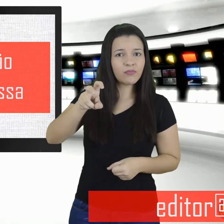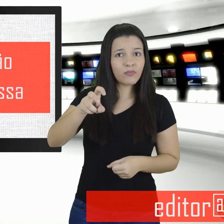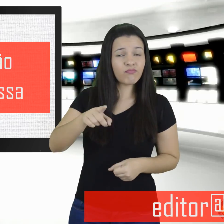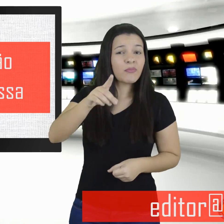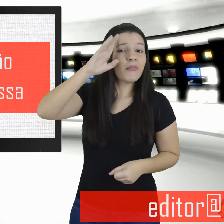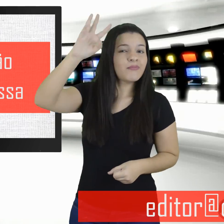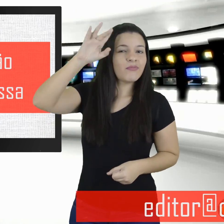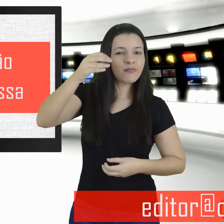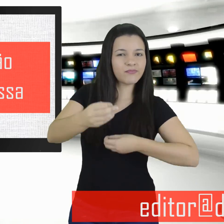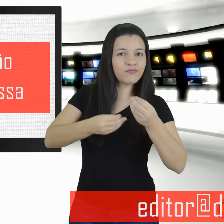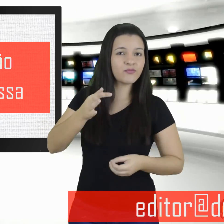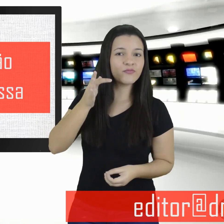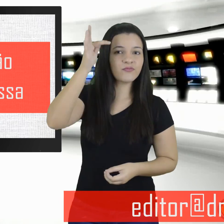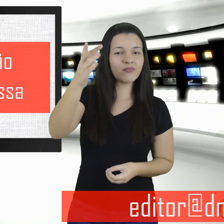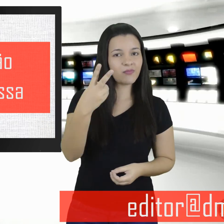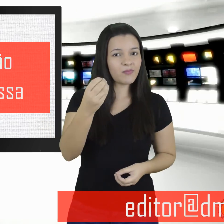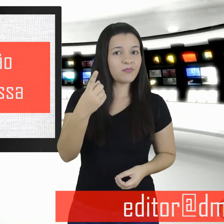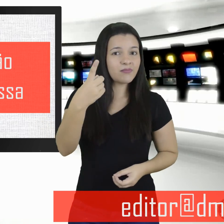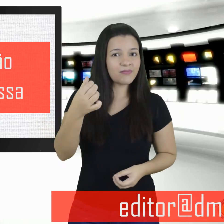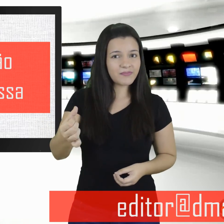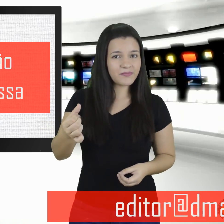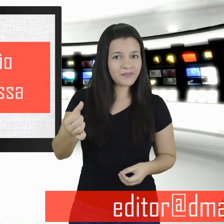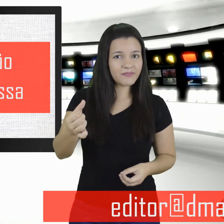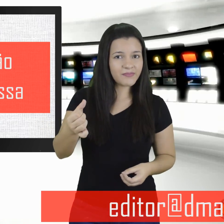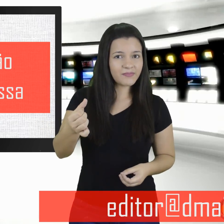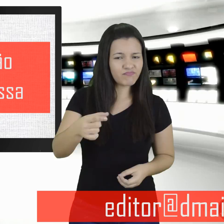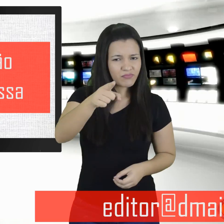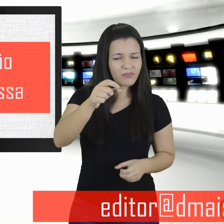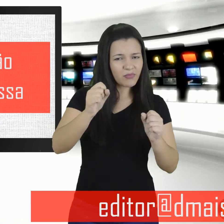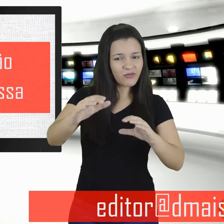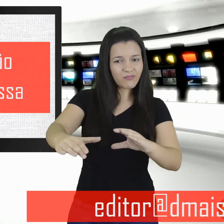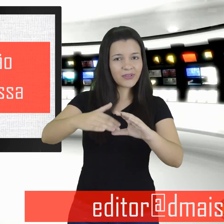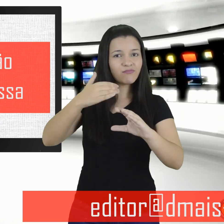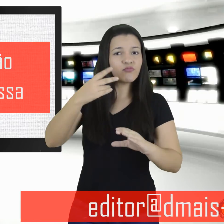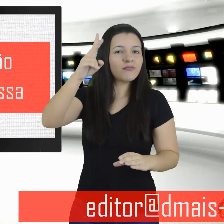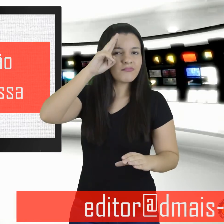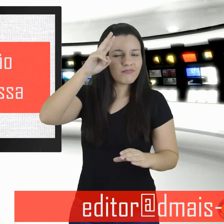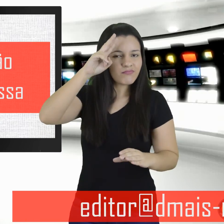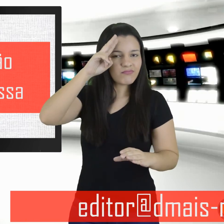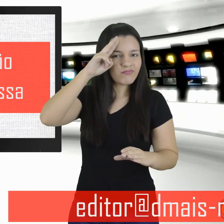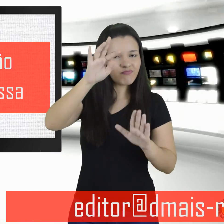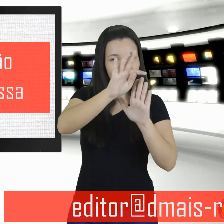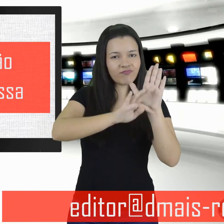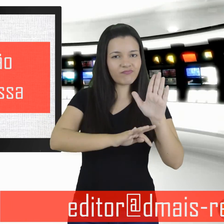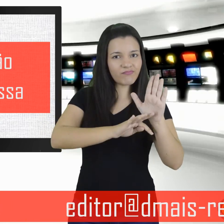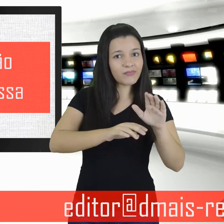quais são as perspectivas para 2016? Mande seu relato para o e-mail